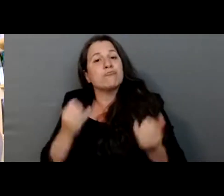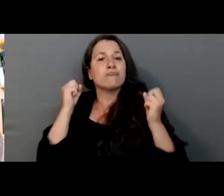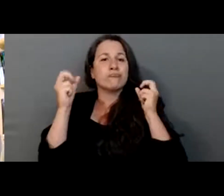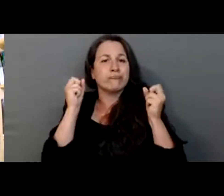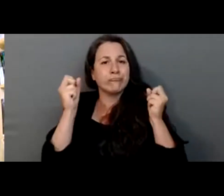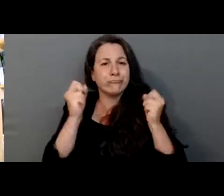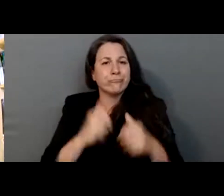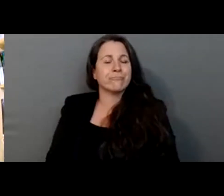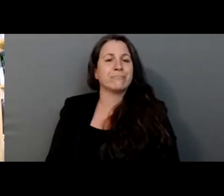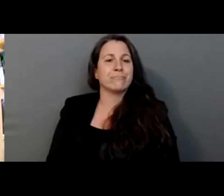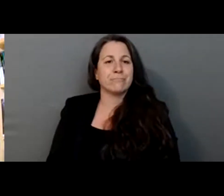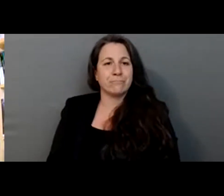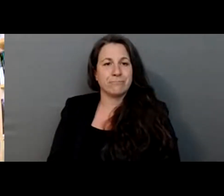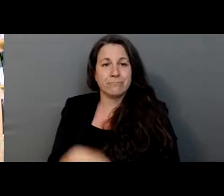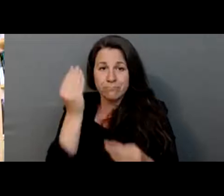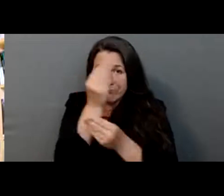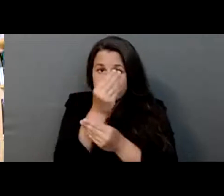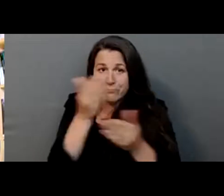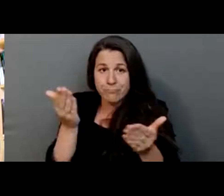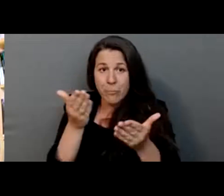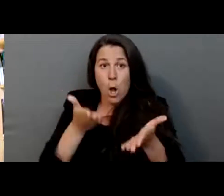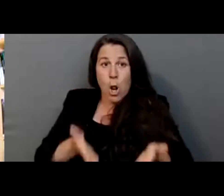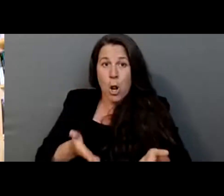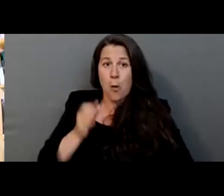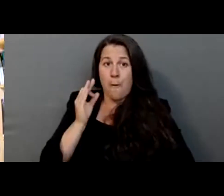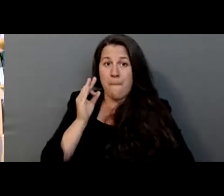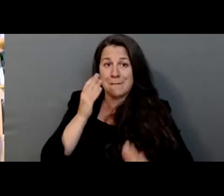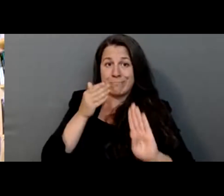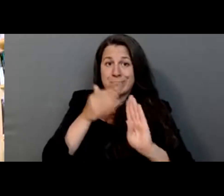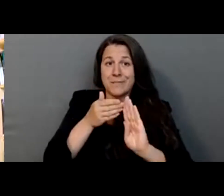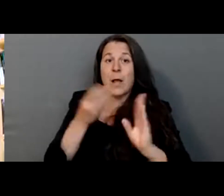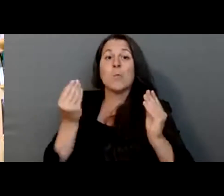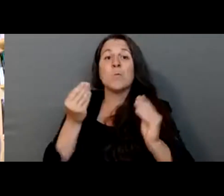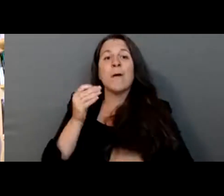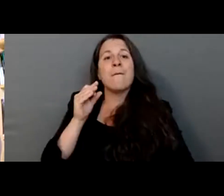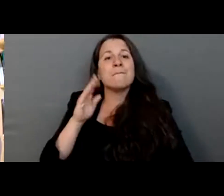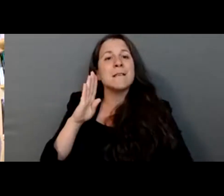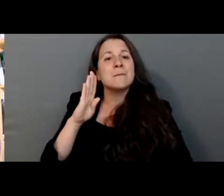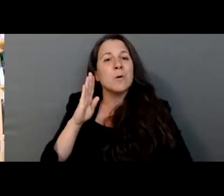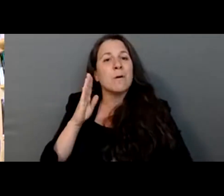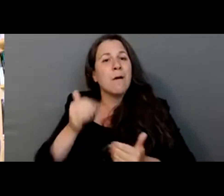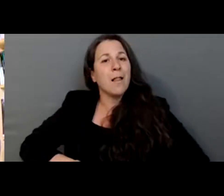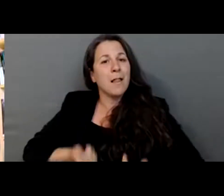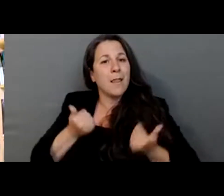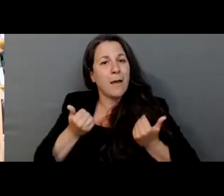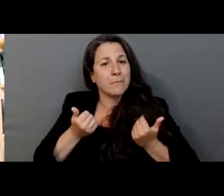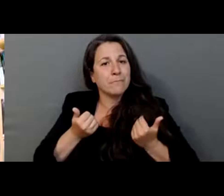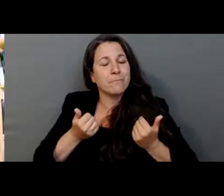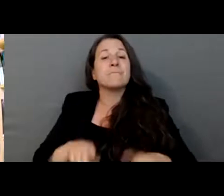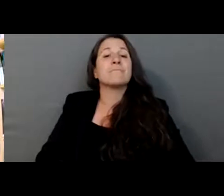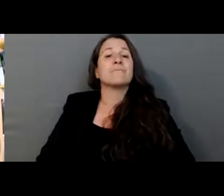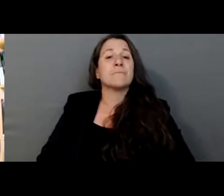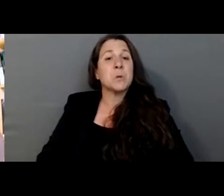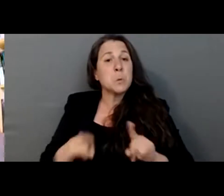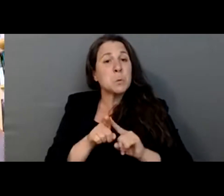Prenez note que le lancement est présentement diffusé en direct sur Facebook Live et il y aura un enregistrement sur